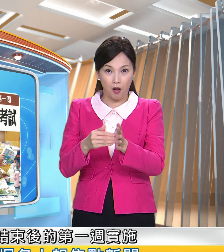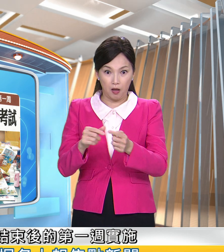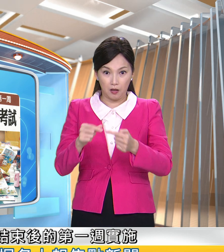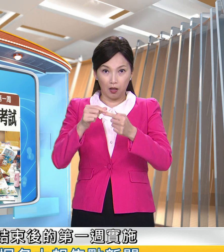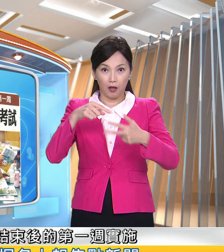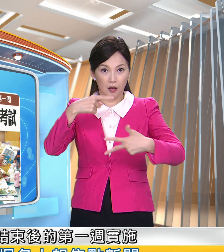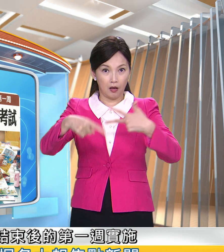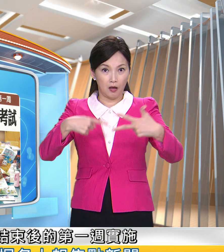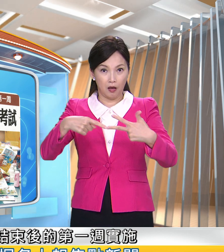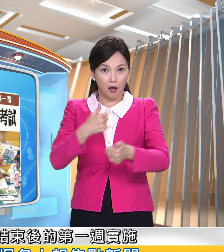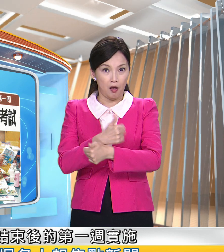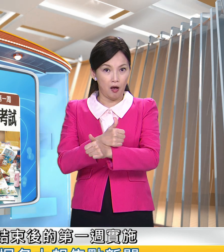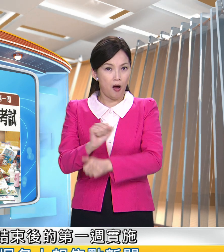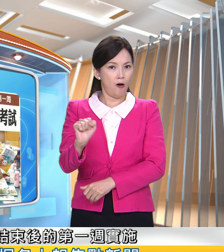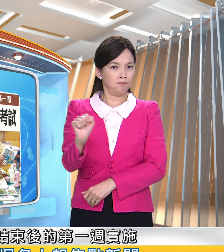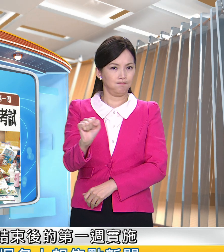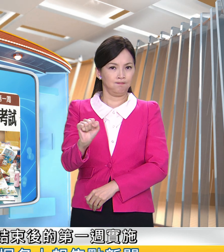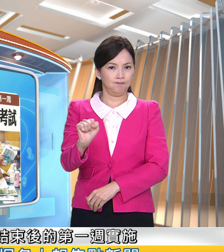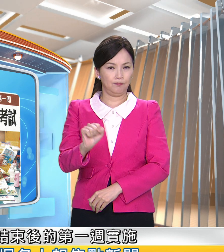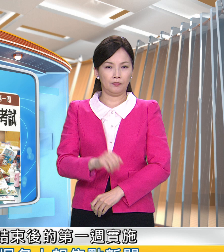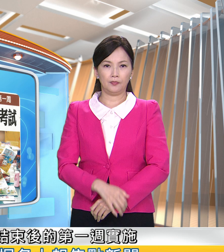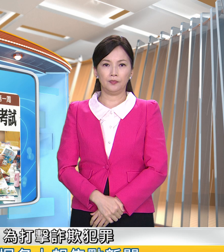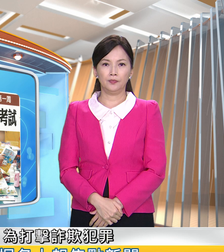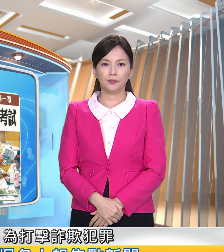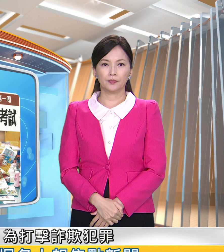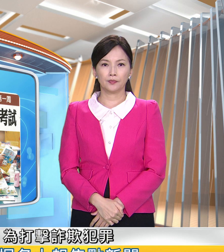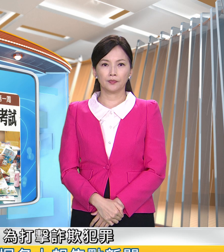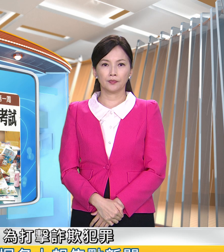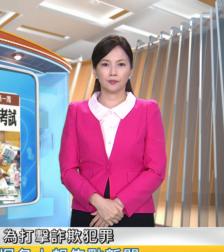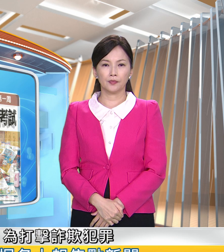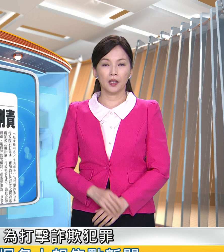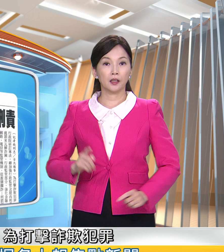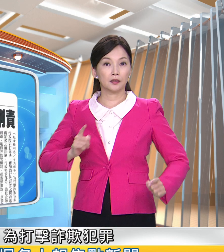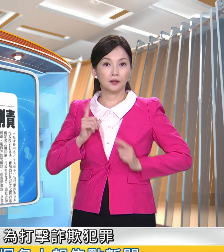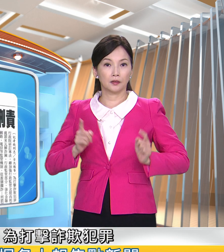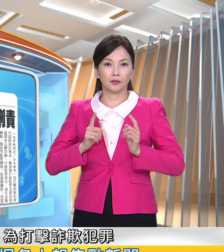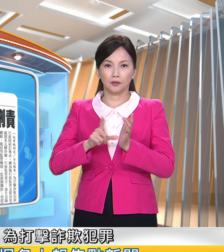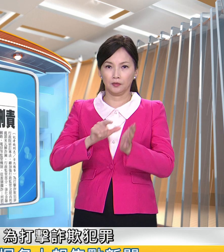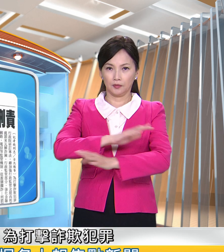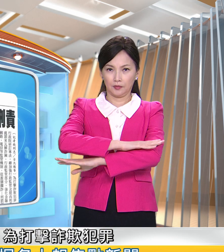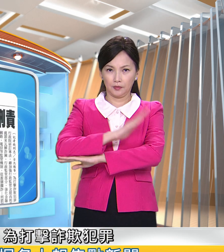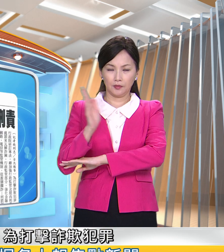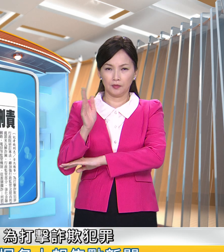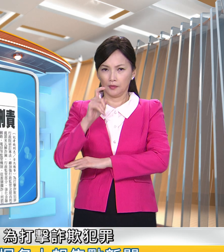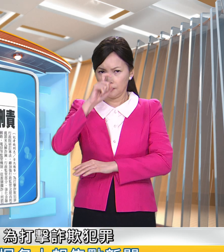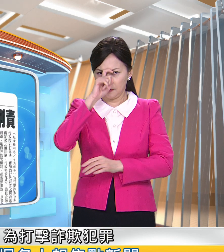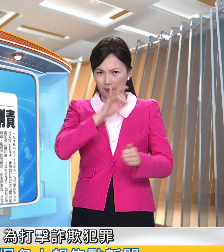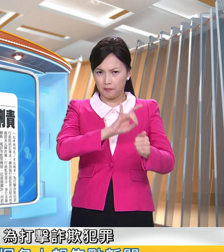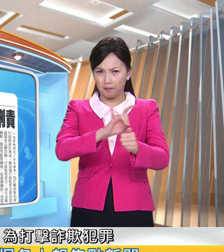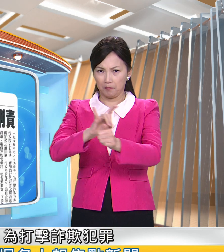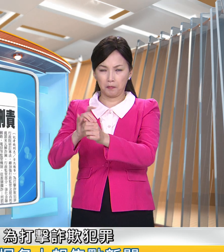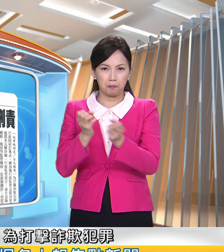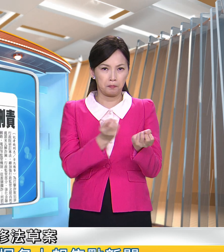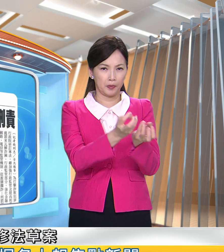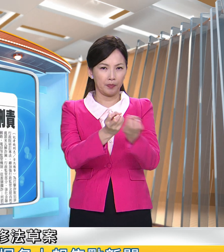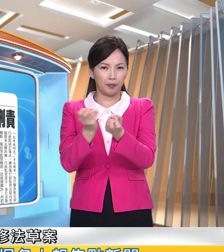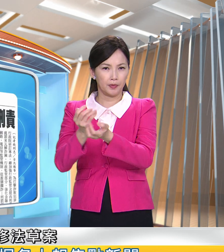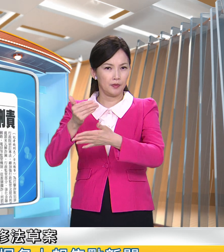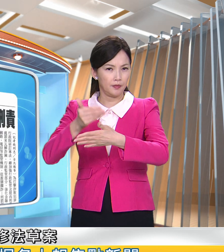再来看到自由时报是报道，为了要打击犯罪，法务部将研